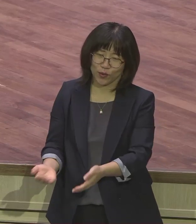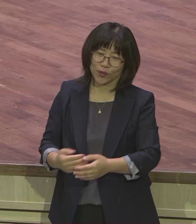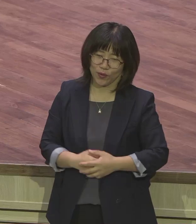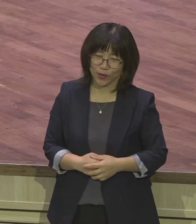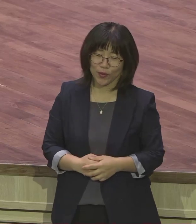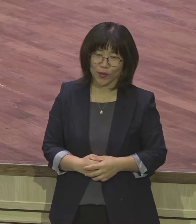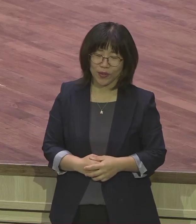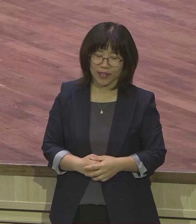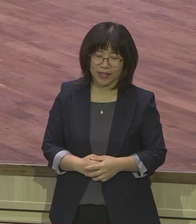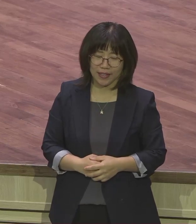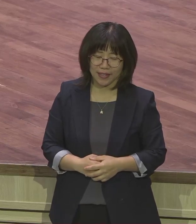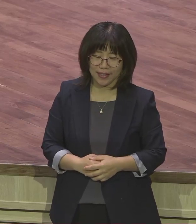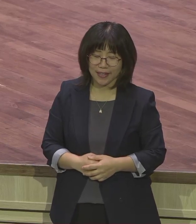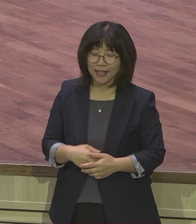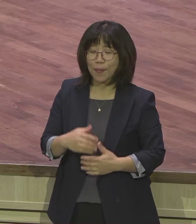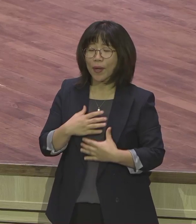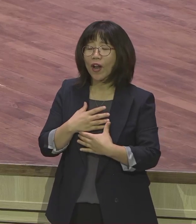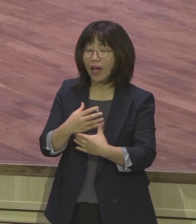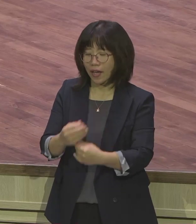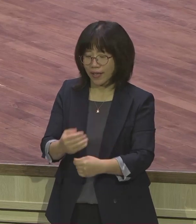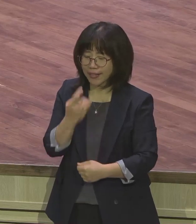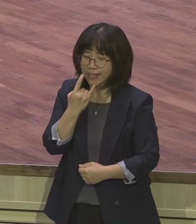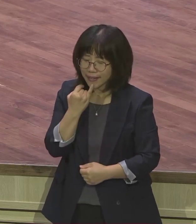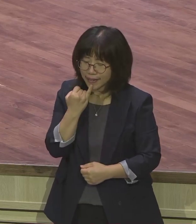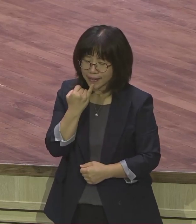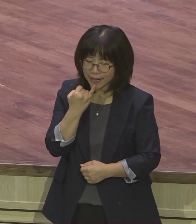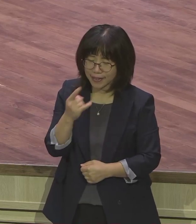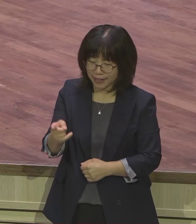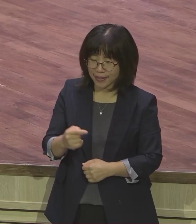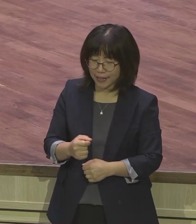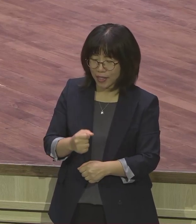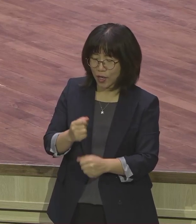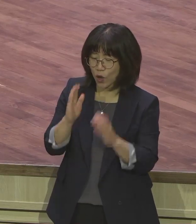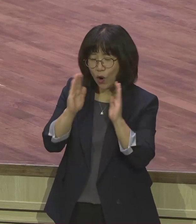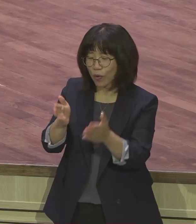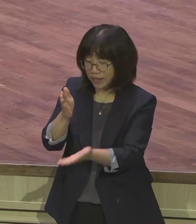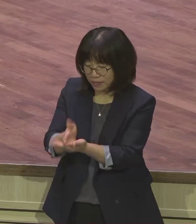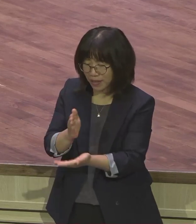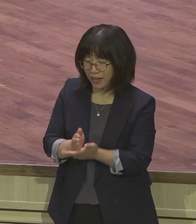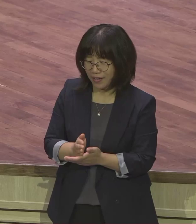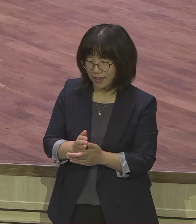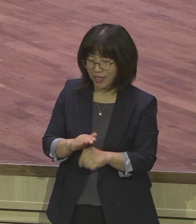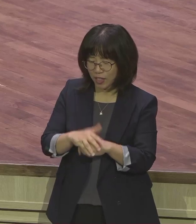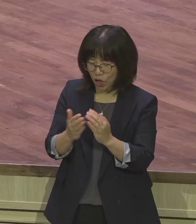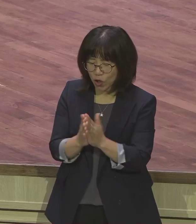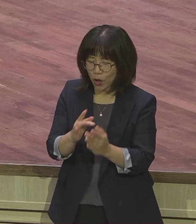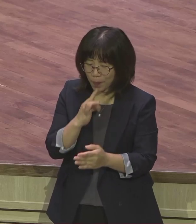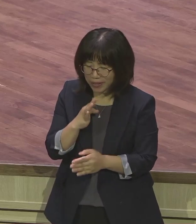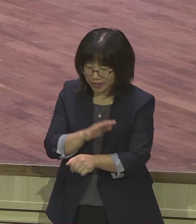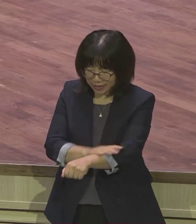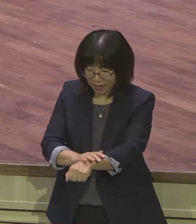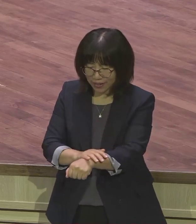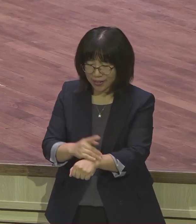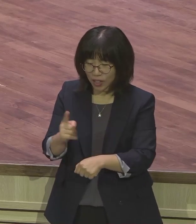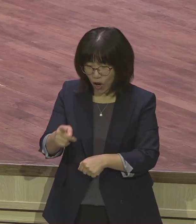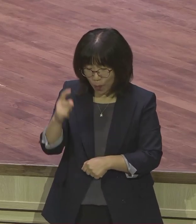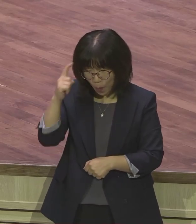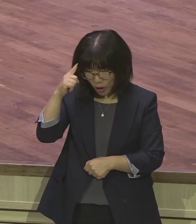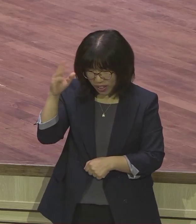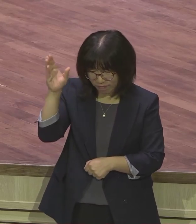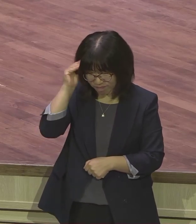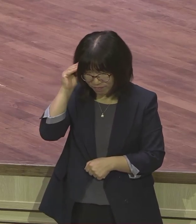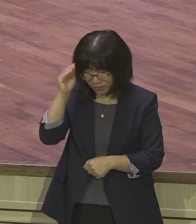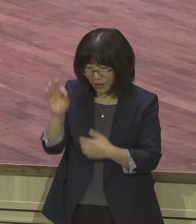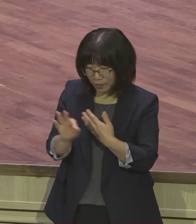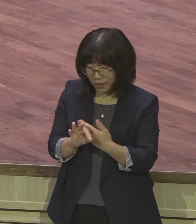하지 마라 편하게 그냥 인생 니 살아놓고 니 성경 말씀이나 좀 잘 듣고 어차피 니 머리가 안된다 하면서